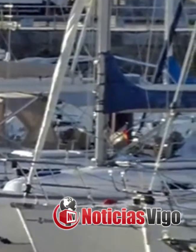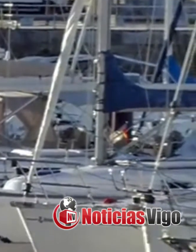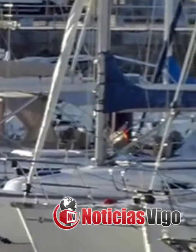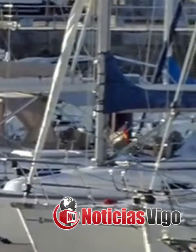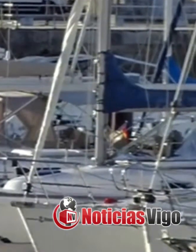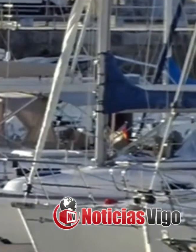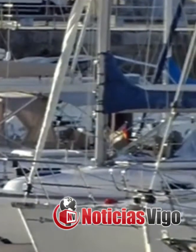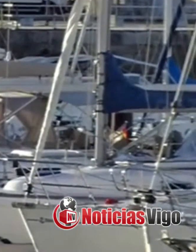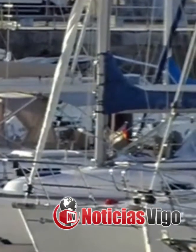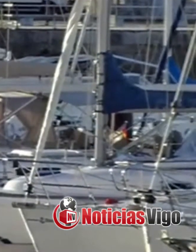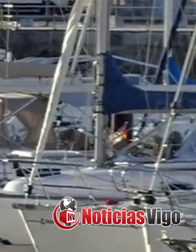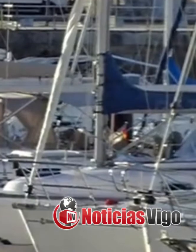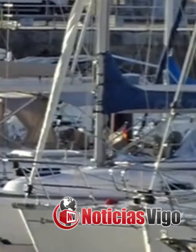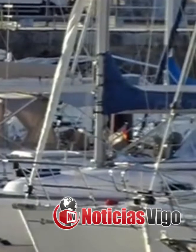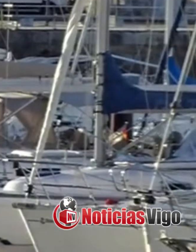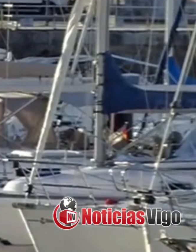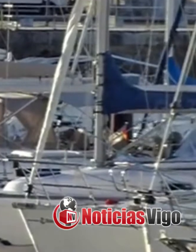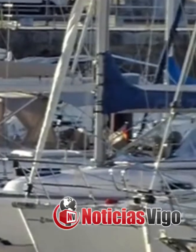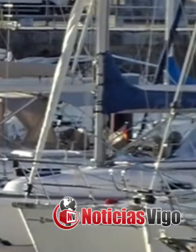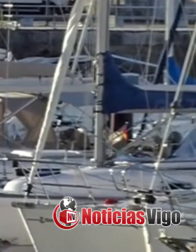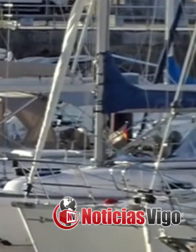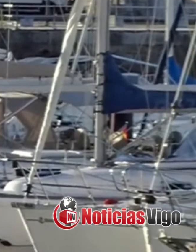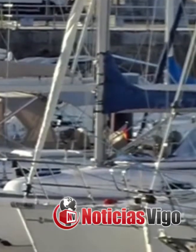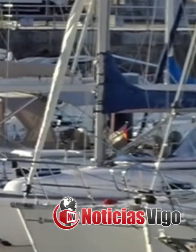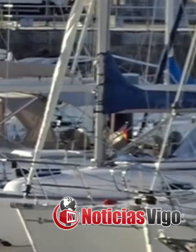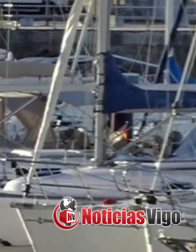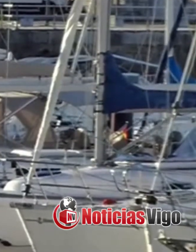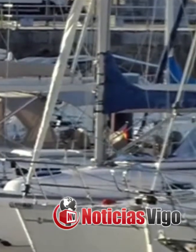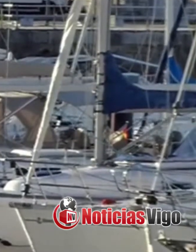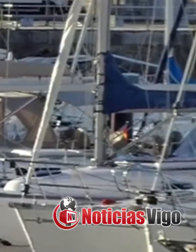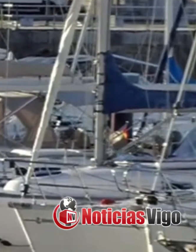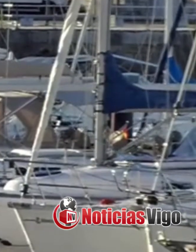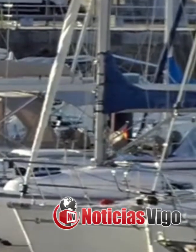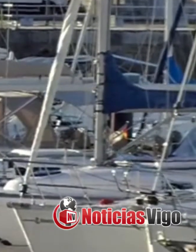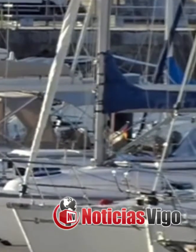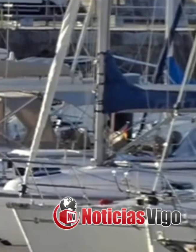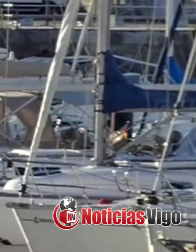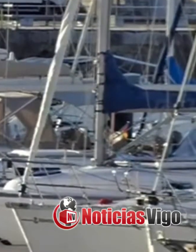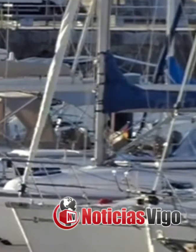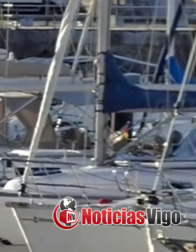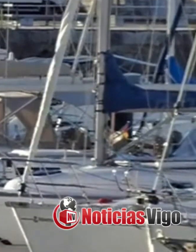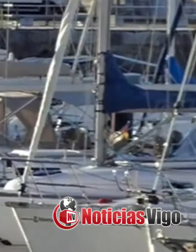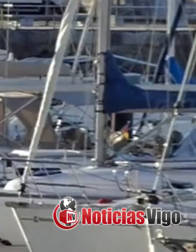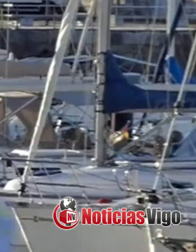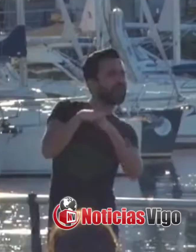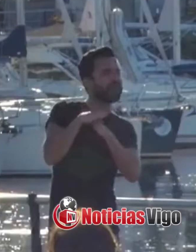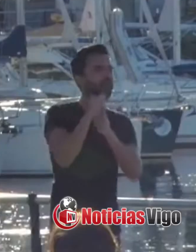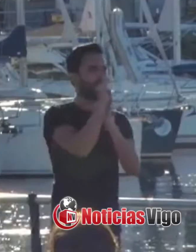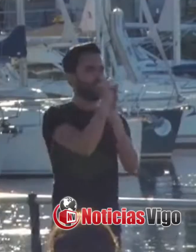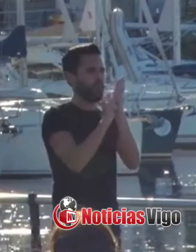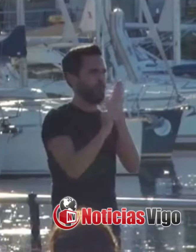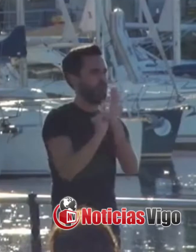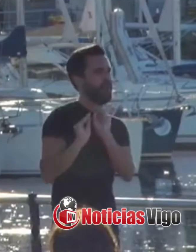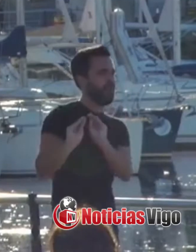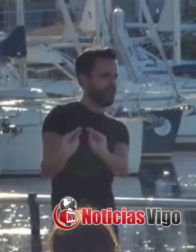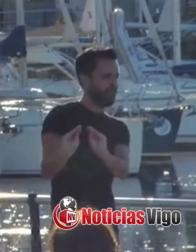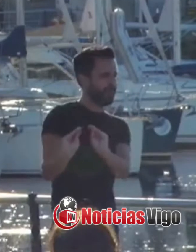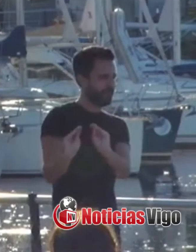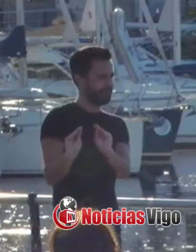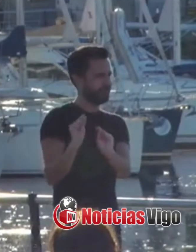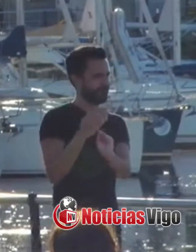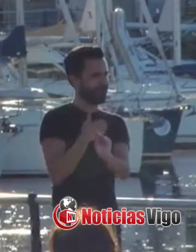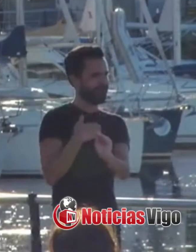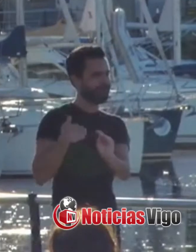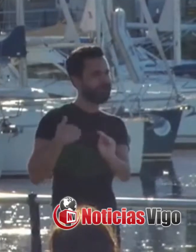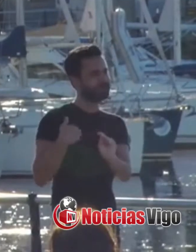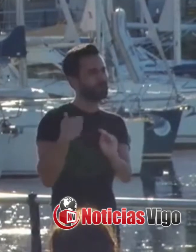problema é que o Partido Popular o que quere esconder é o seu verdadeiro programa. E cando estamos nun momento